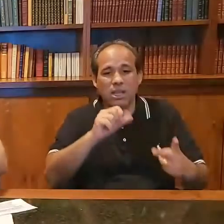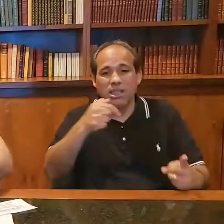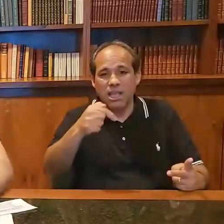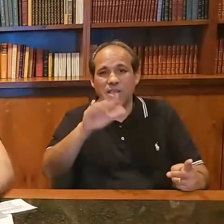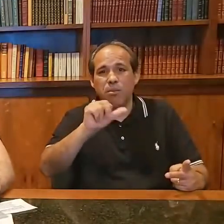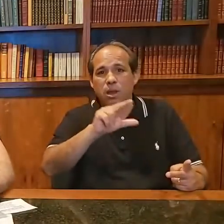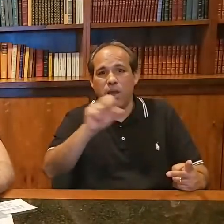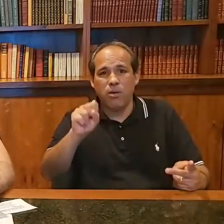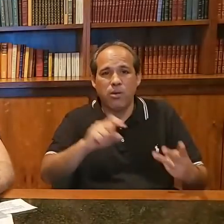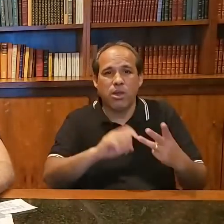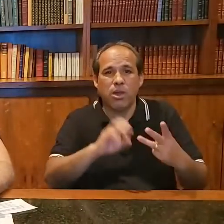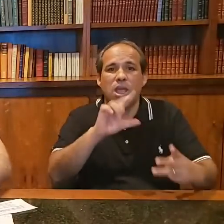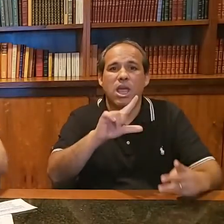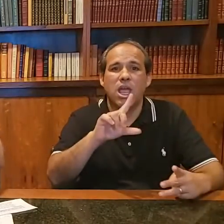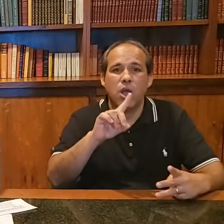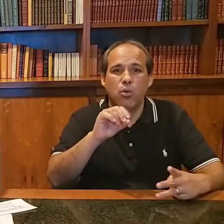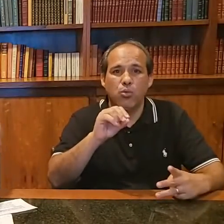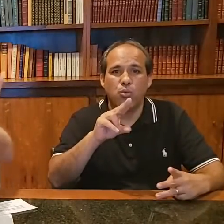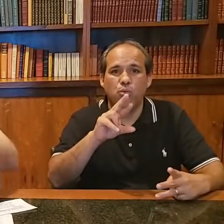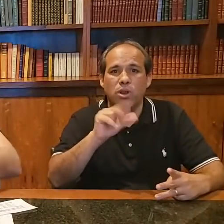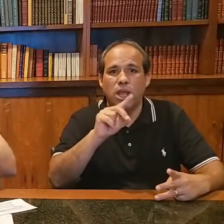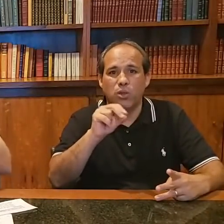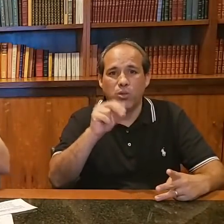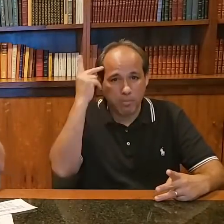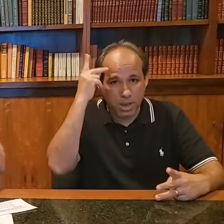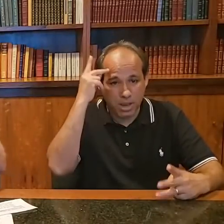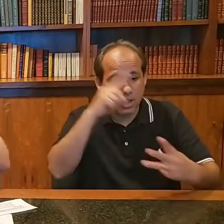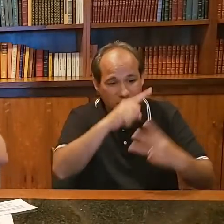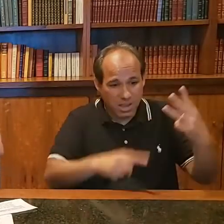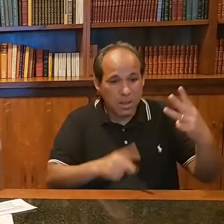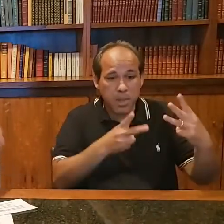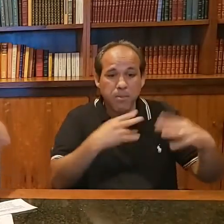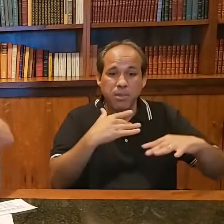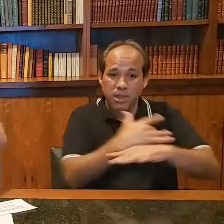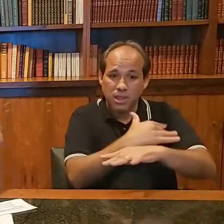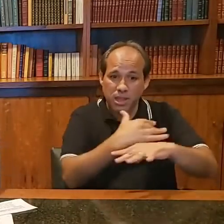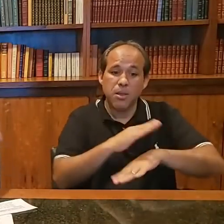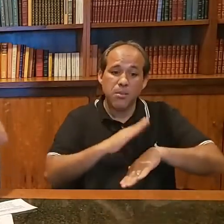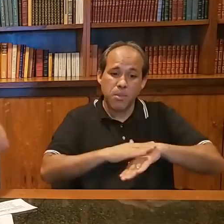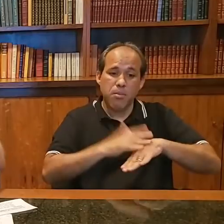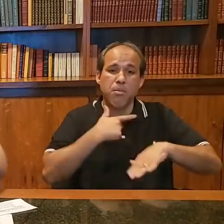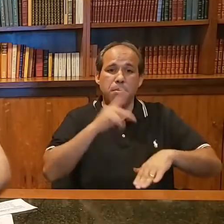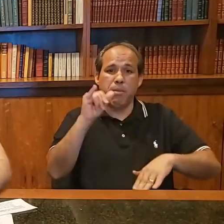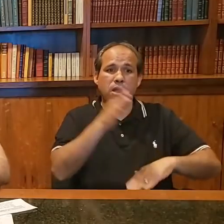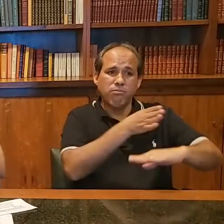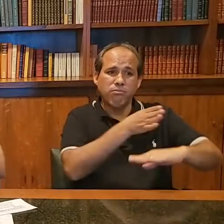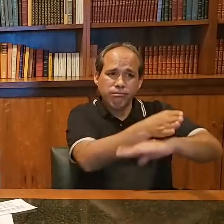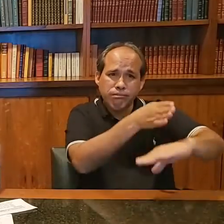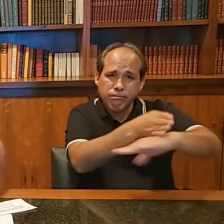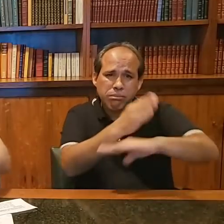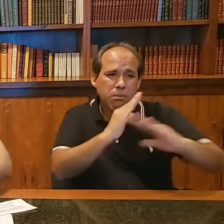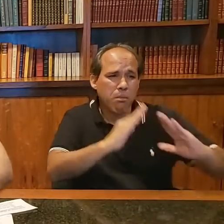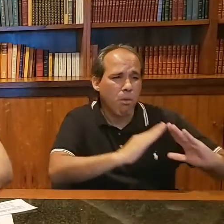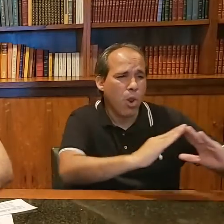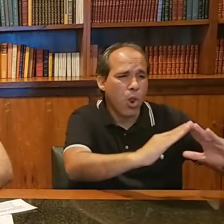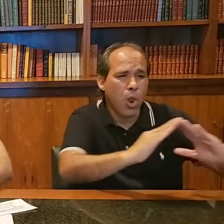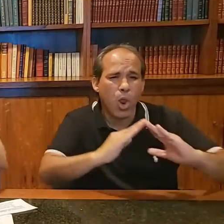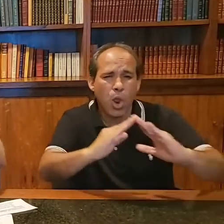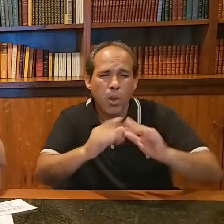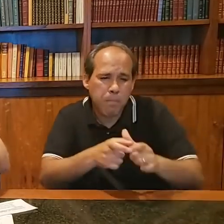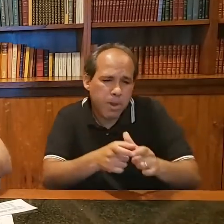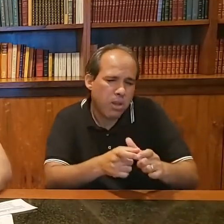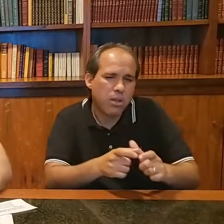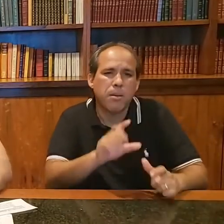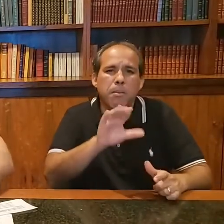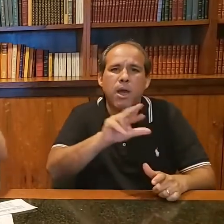Eldorado Paulista. Tá? Inclusive nessa cidade, por muitas vezes ele ia nos vilarejos ou cidades pequenas do lado, como Barra